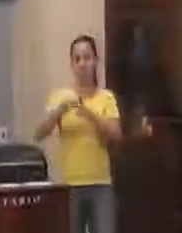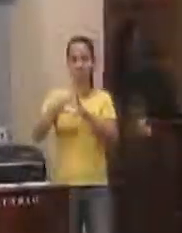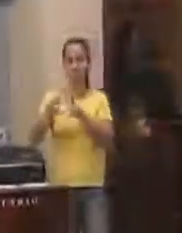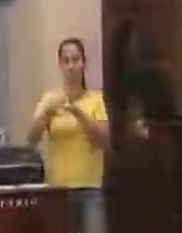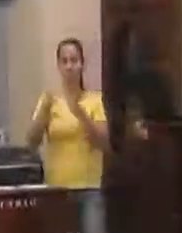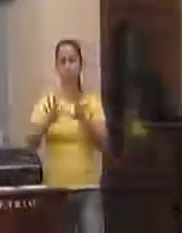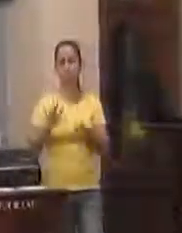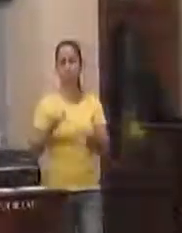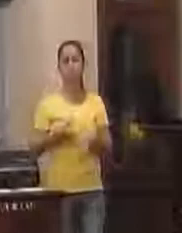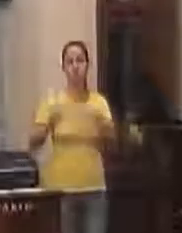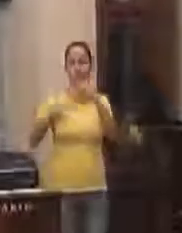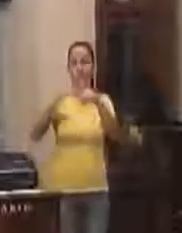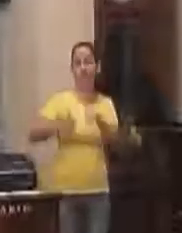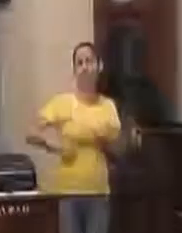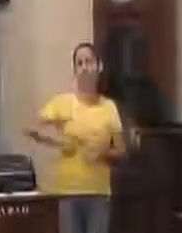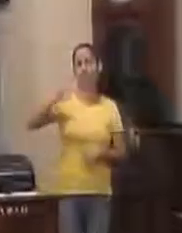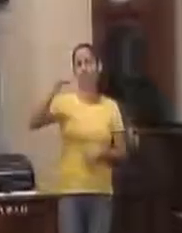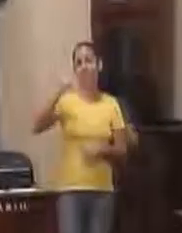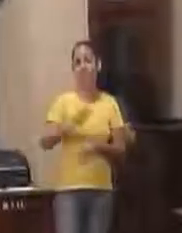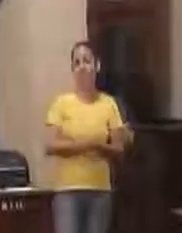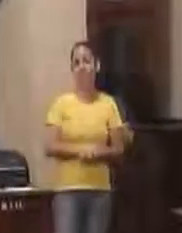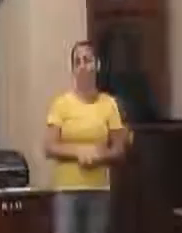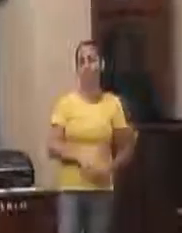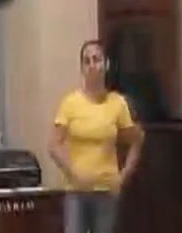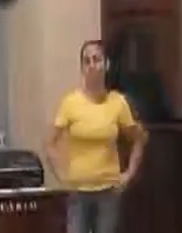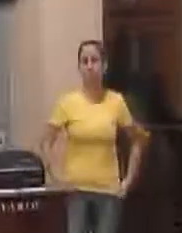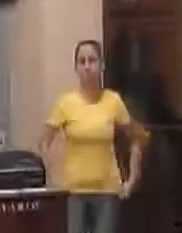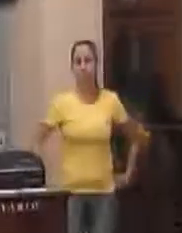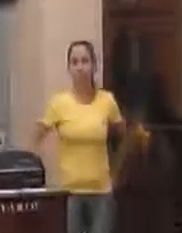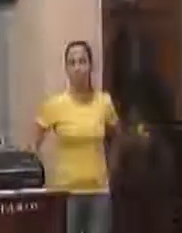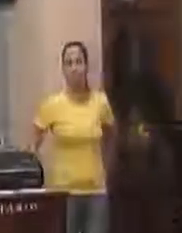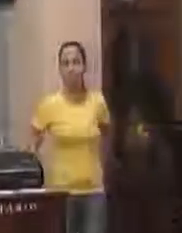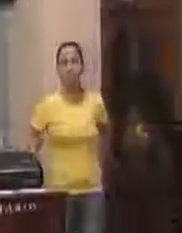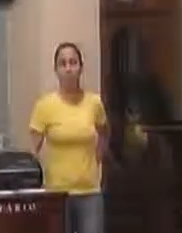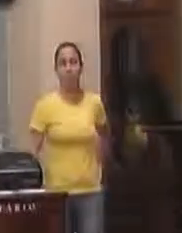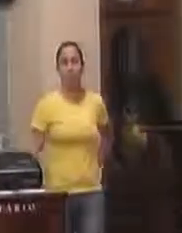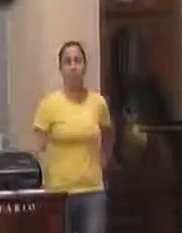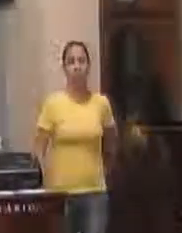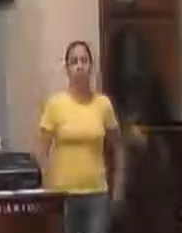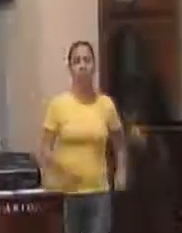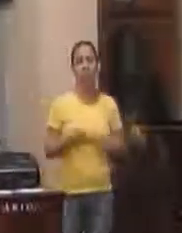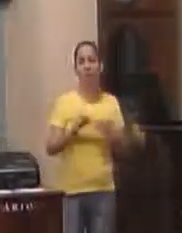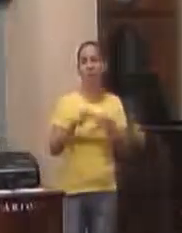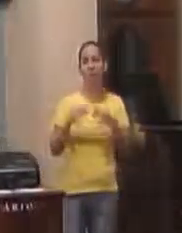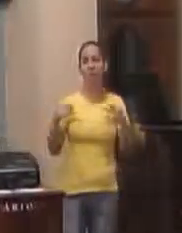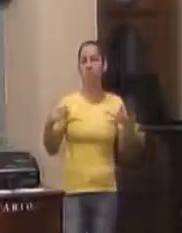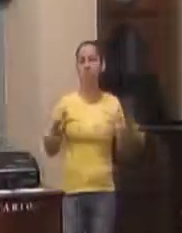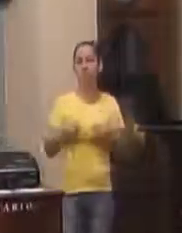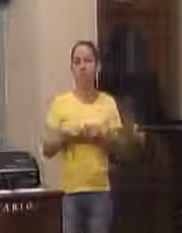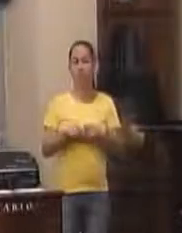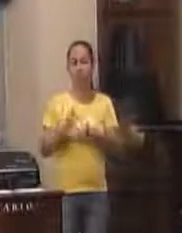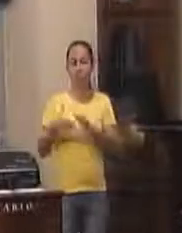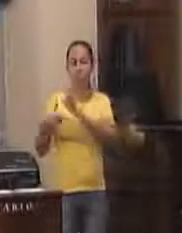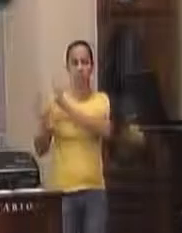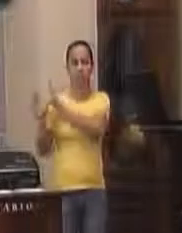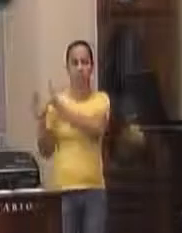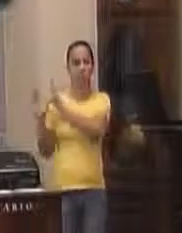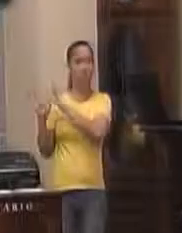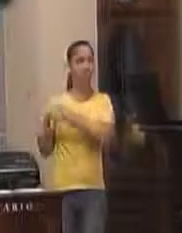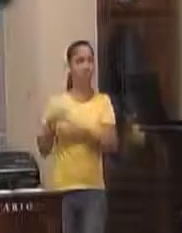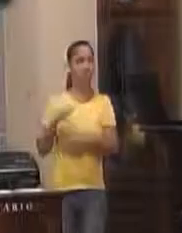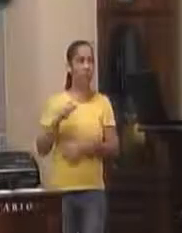lá, já estamos conseguindo fazer algumas coisas que estavam